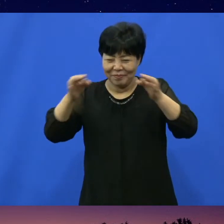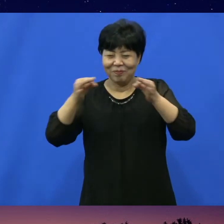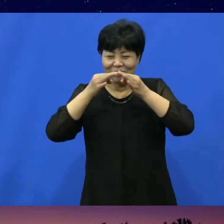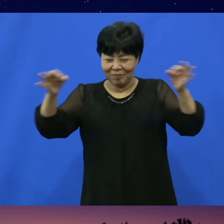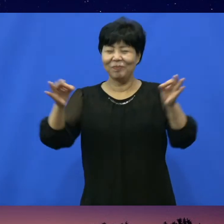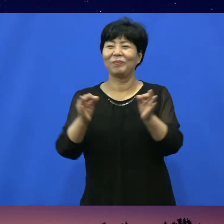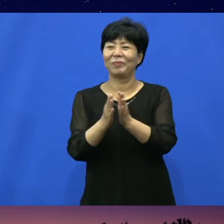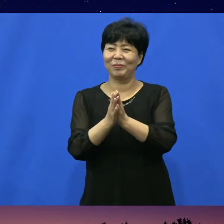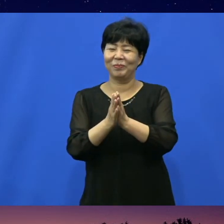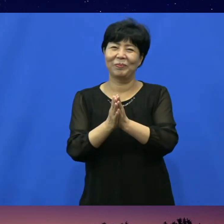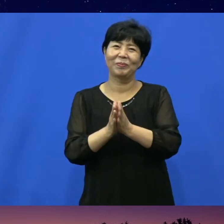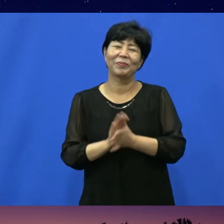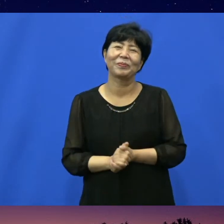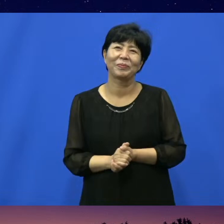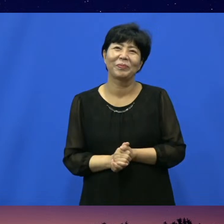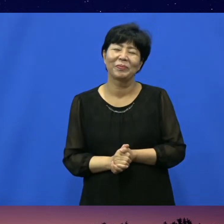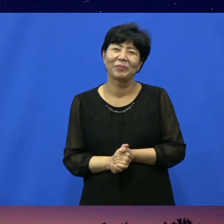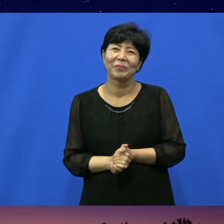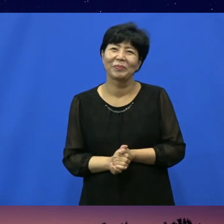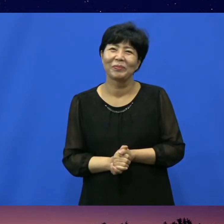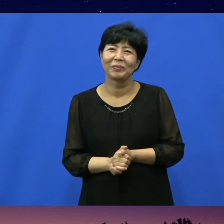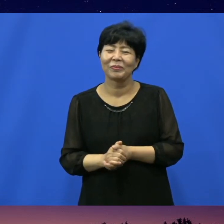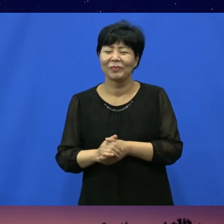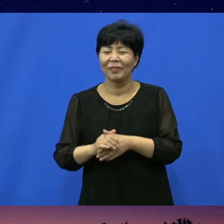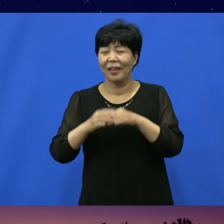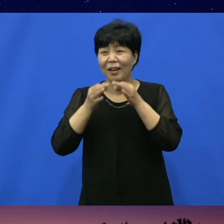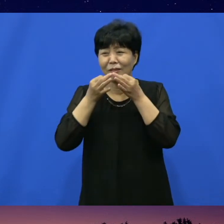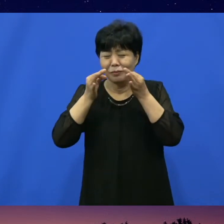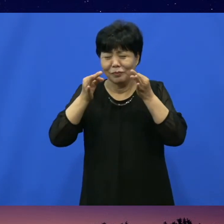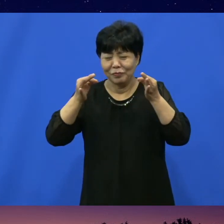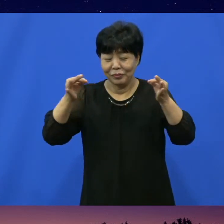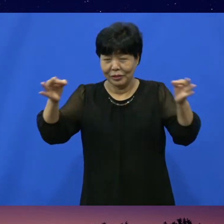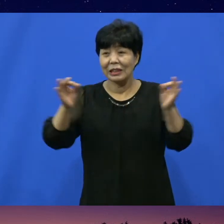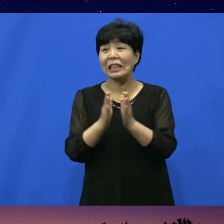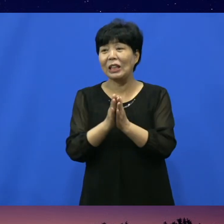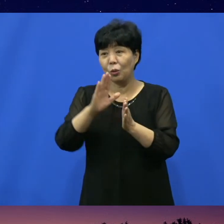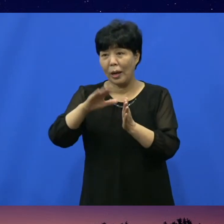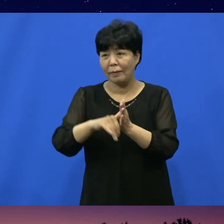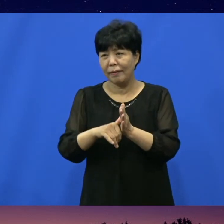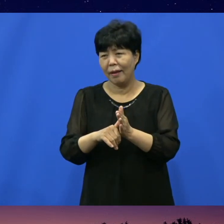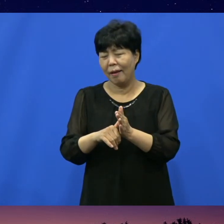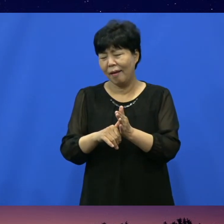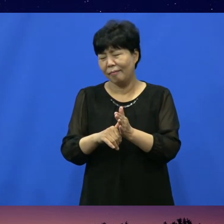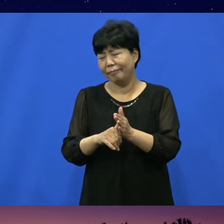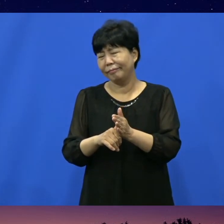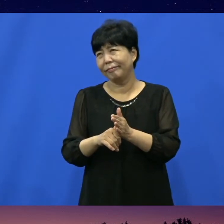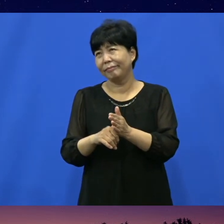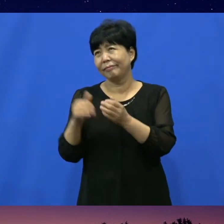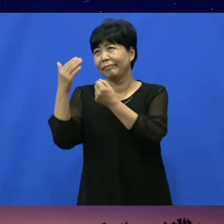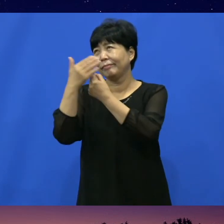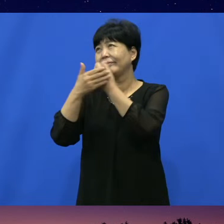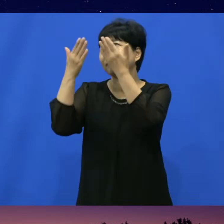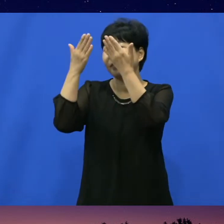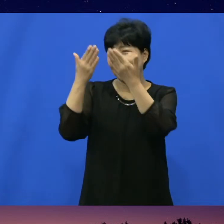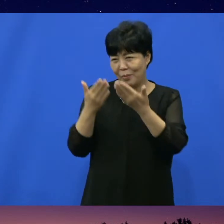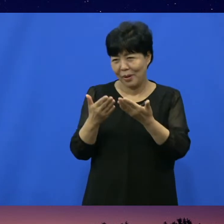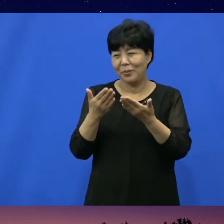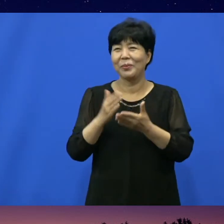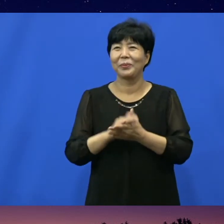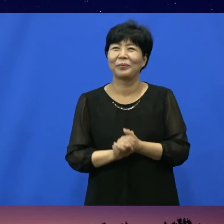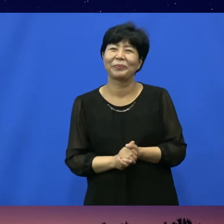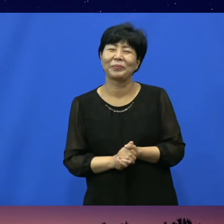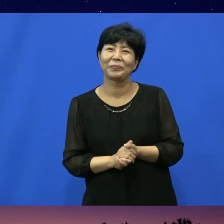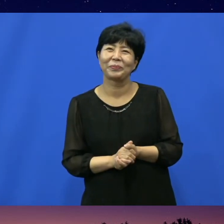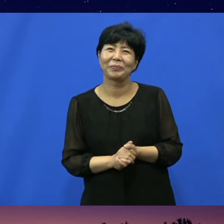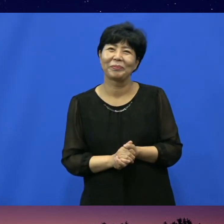있어요. 뭐가 있어요. 그리고 막 부르짖는 가운데 어떤 데는 불을 받고 부르짖다가 뭐 방언도 터지기도 하고